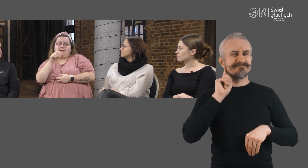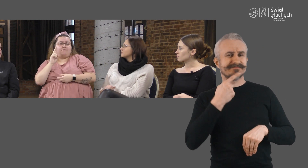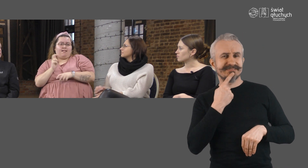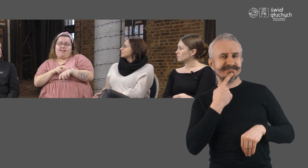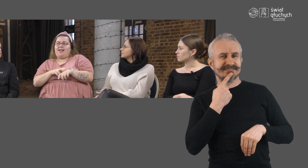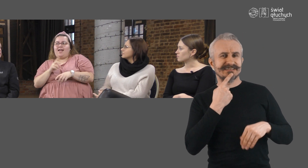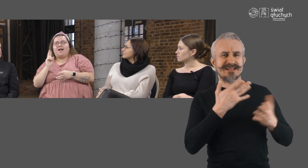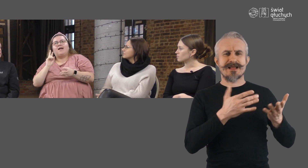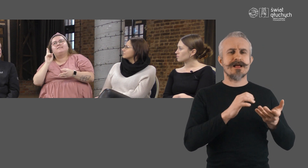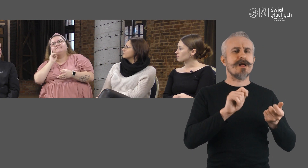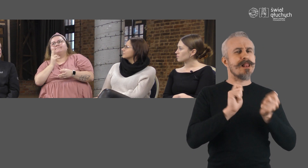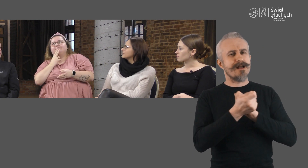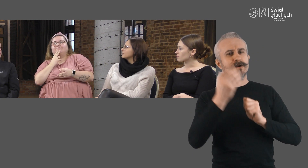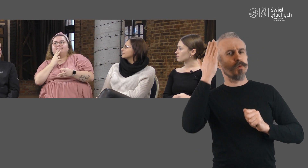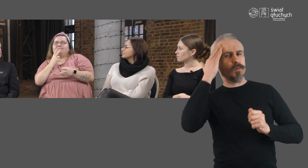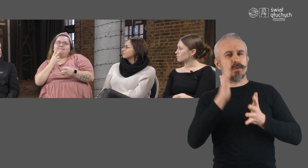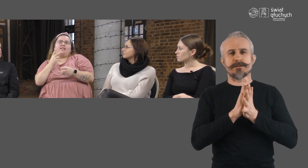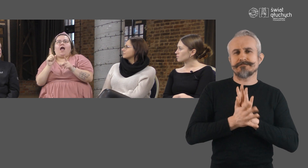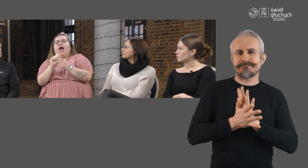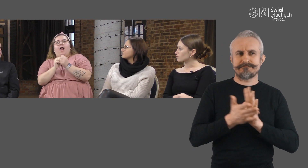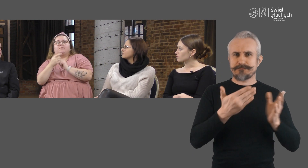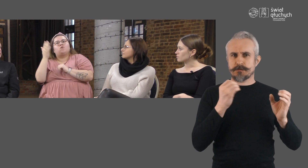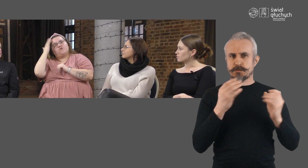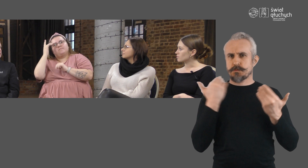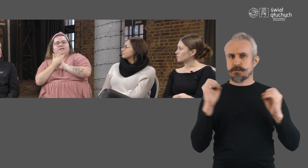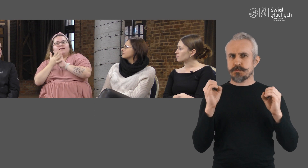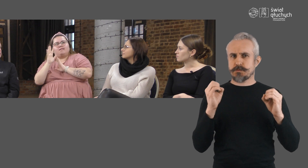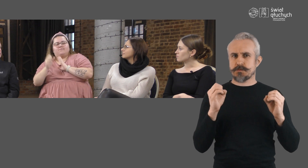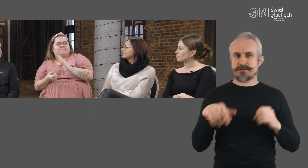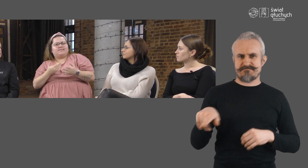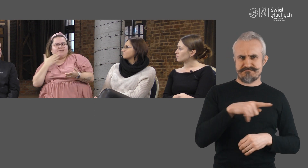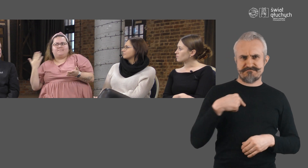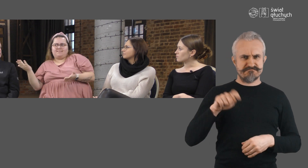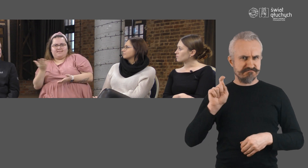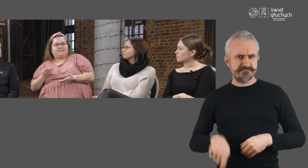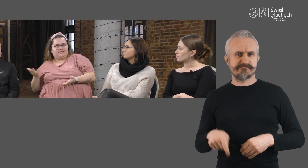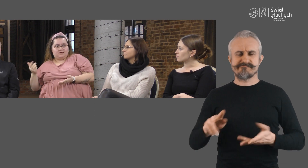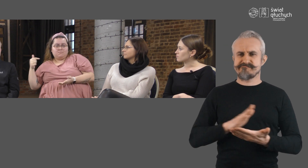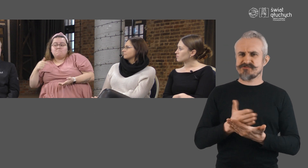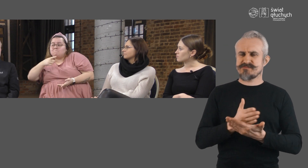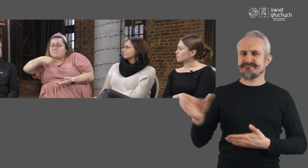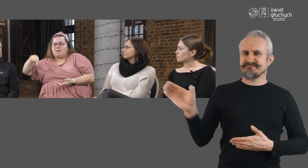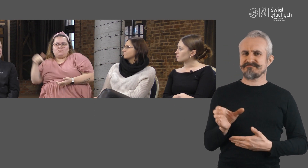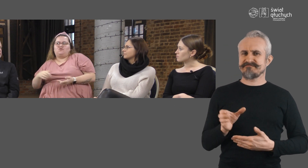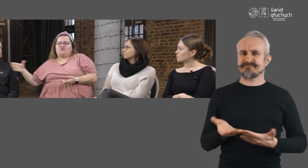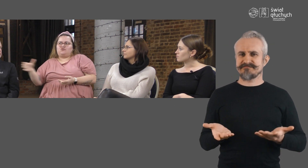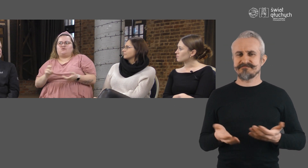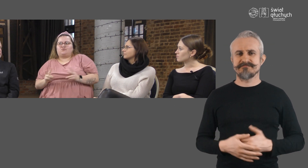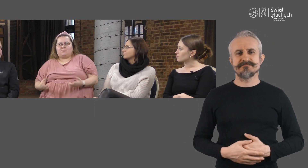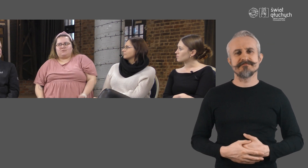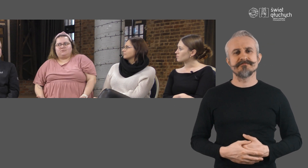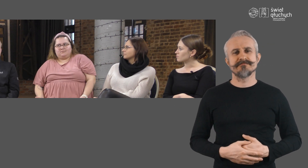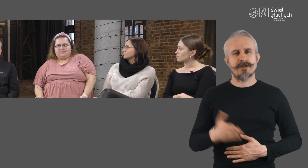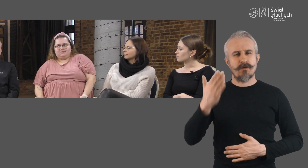My mamy problem, bo nie ma lekarzy głuchych albo umiejących dobrze migać.